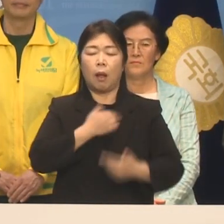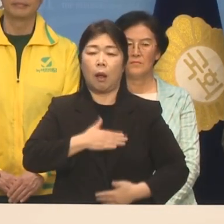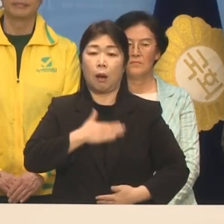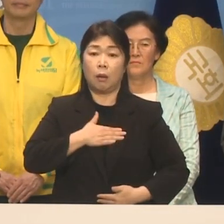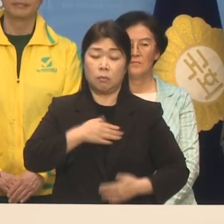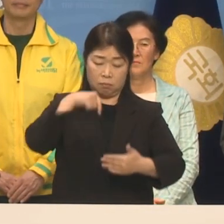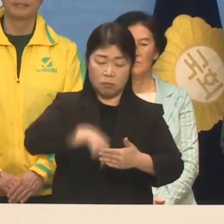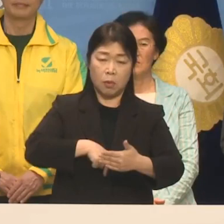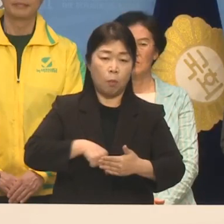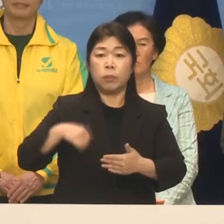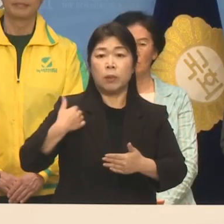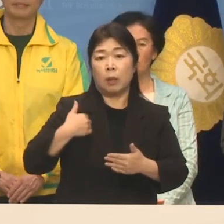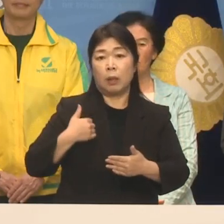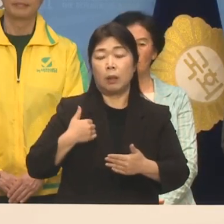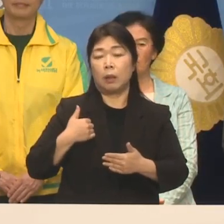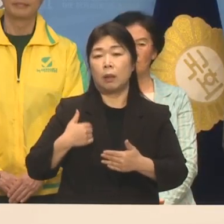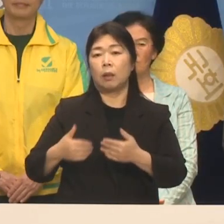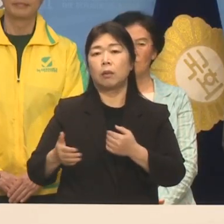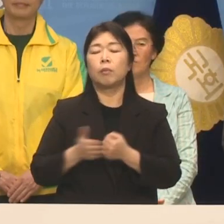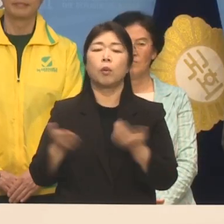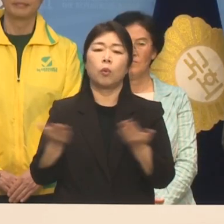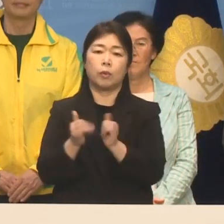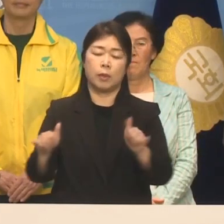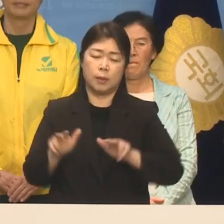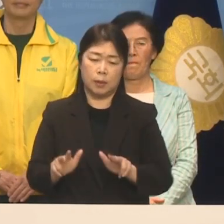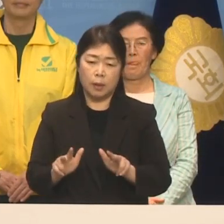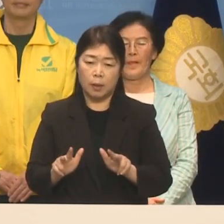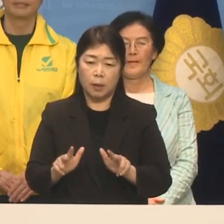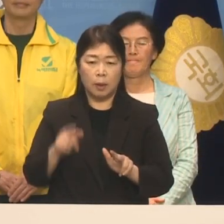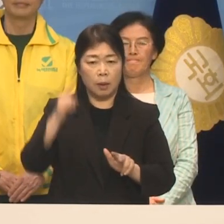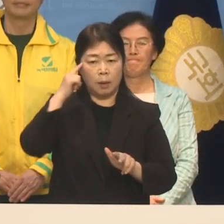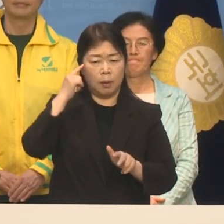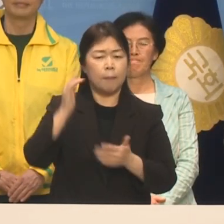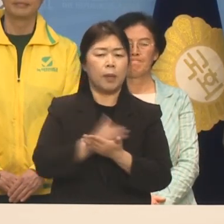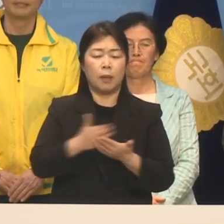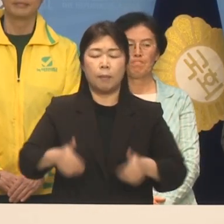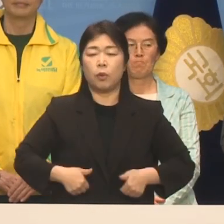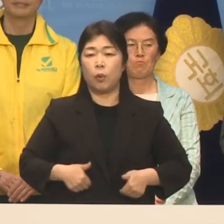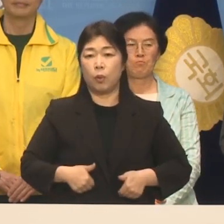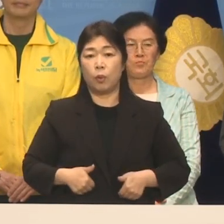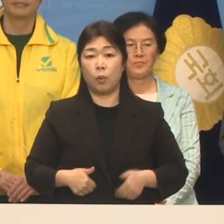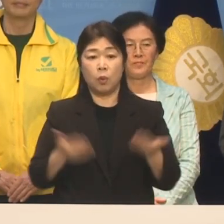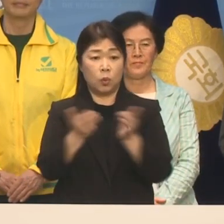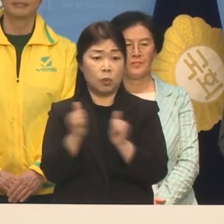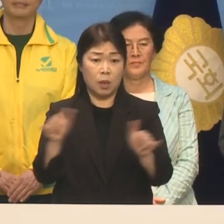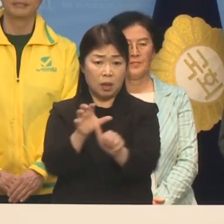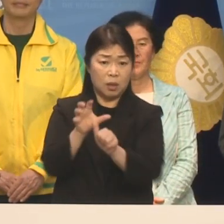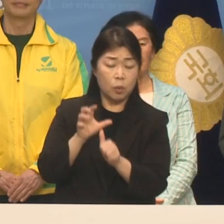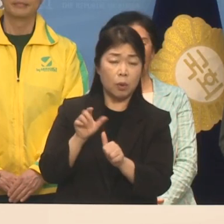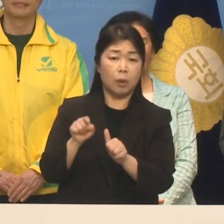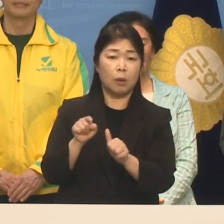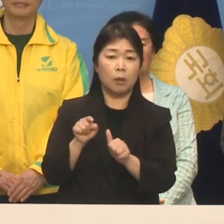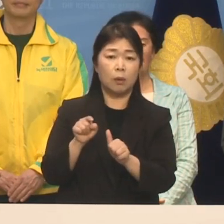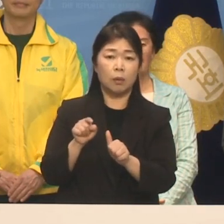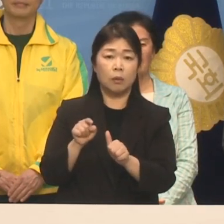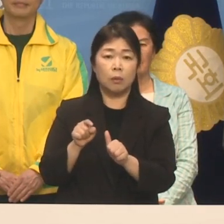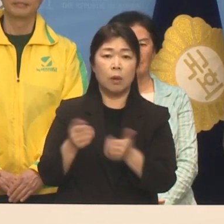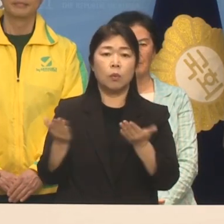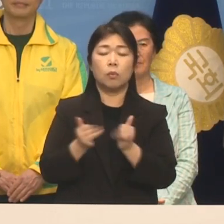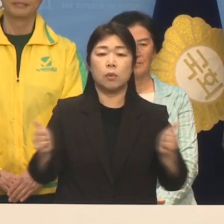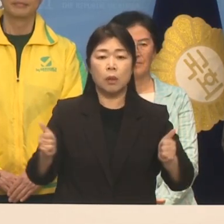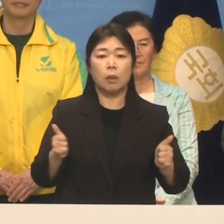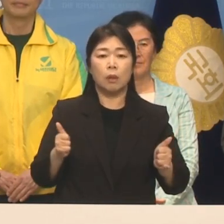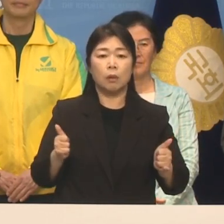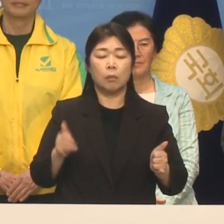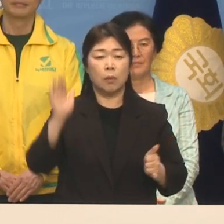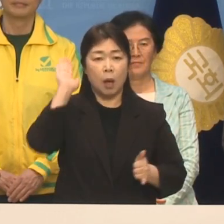이제 노동자들은 선택하고 판단해야 될 때라고 생각합니다. 언제까지 노동자들이 자신의 운명을 다른